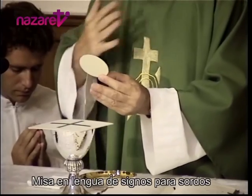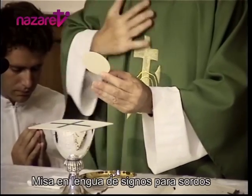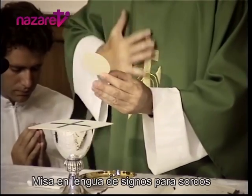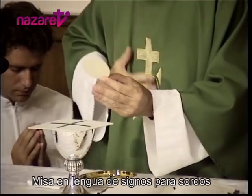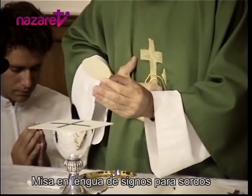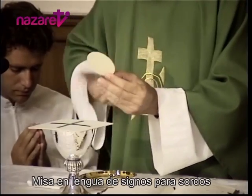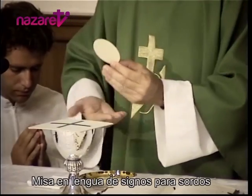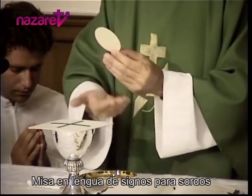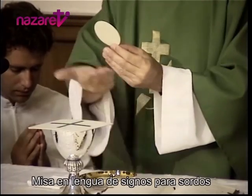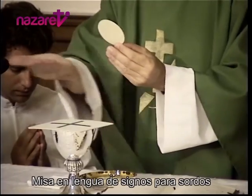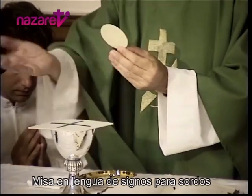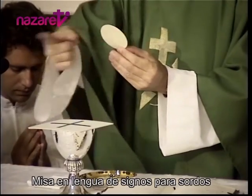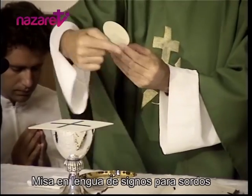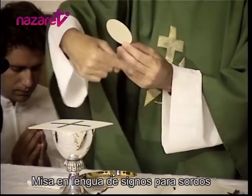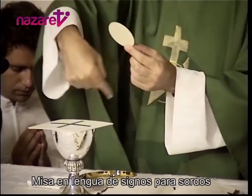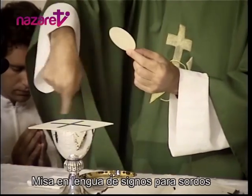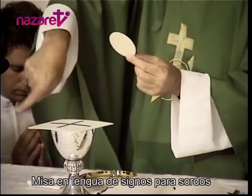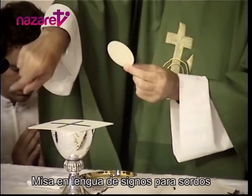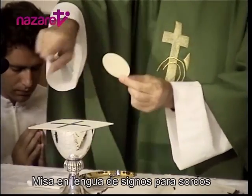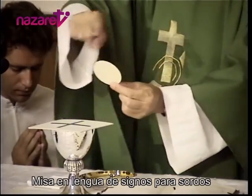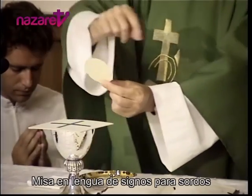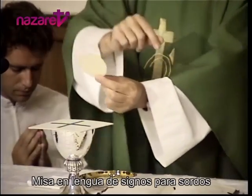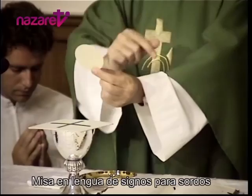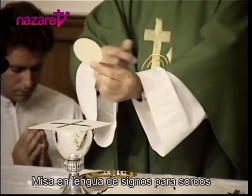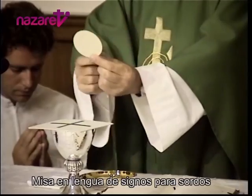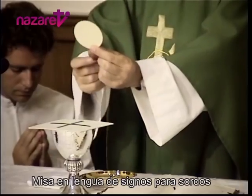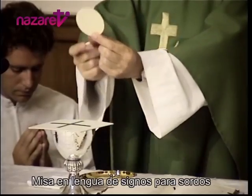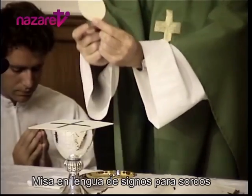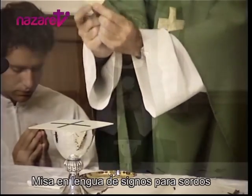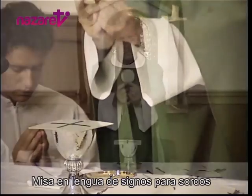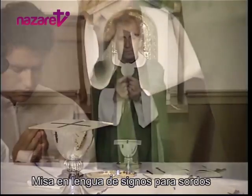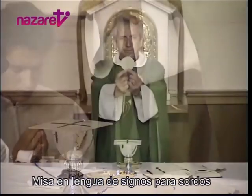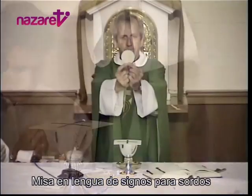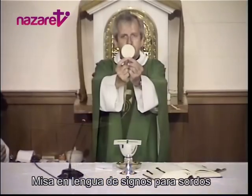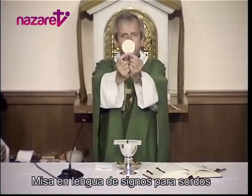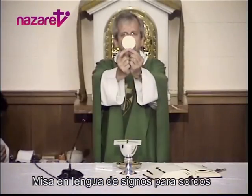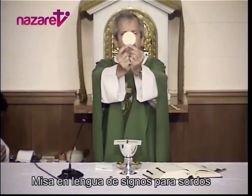mi cuerpo, que será entregado por vosotros.